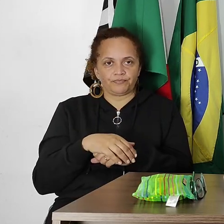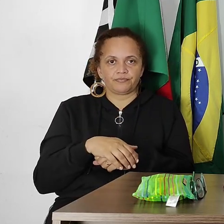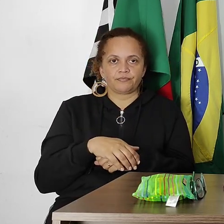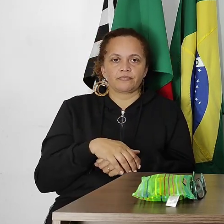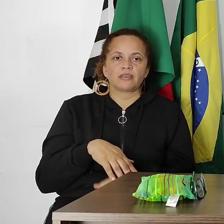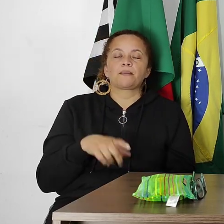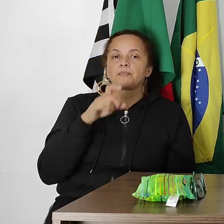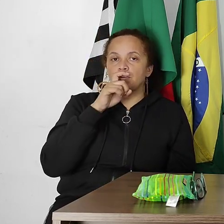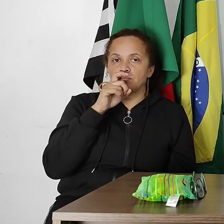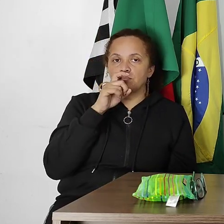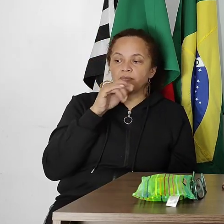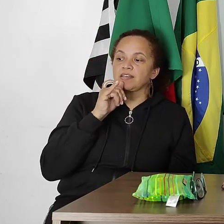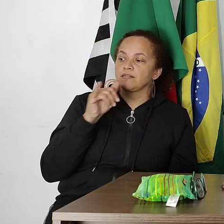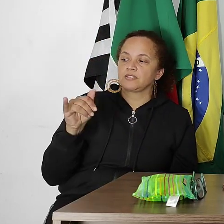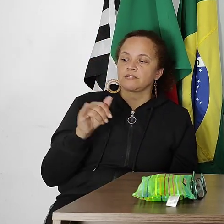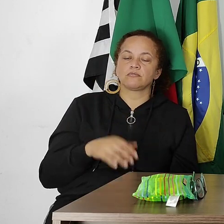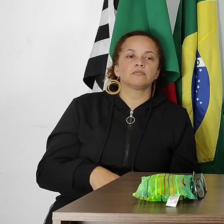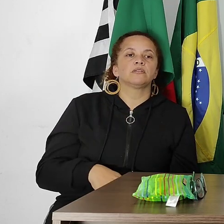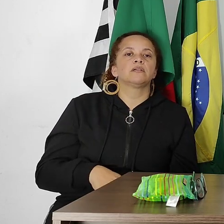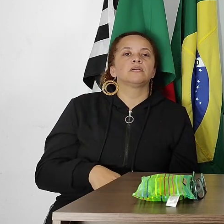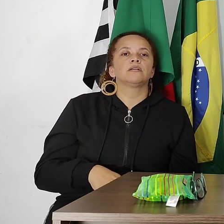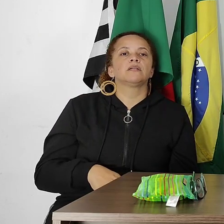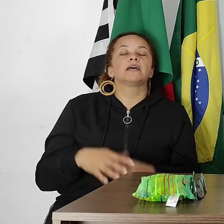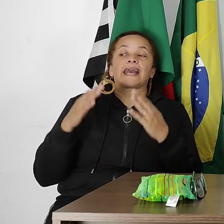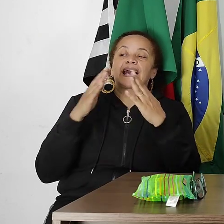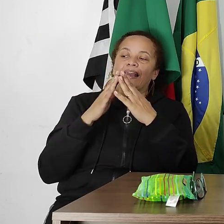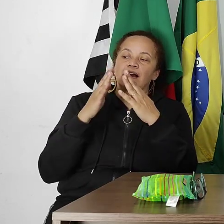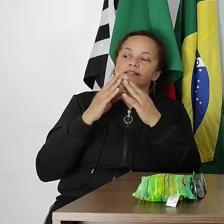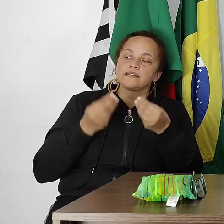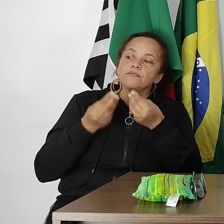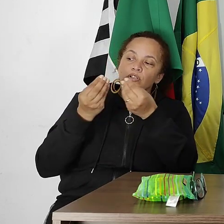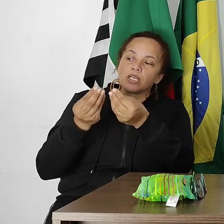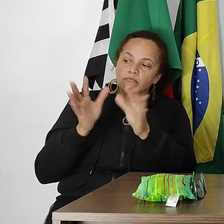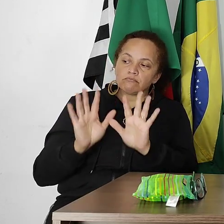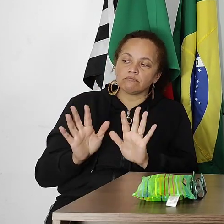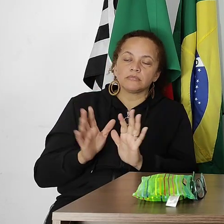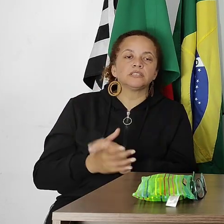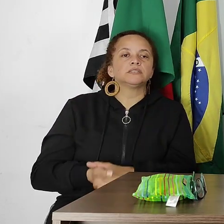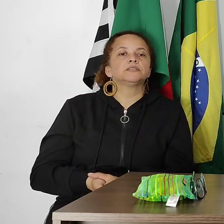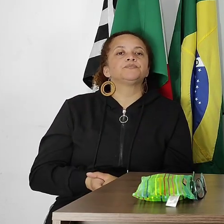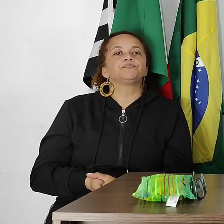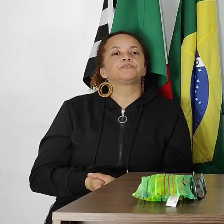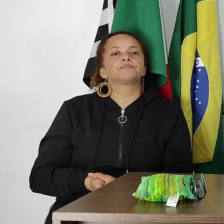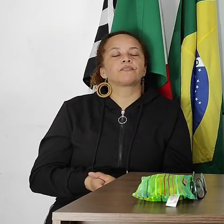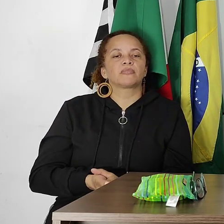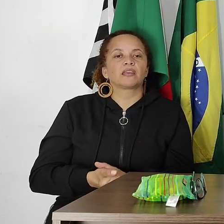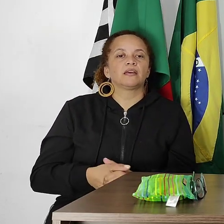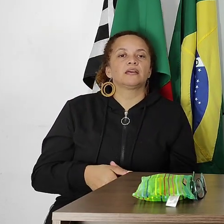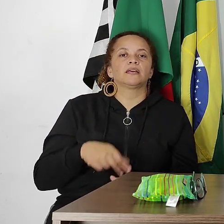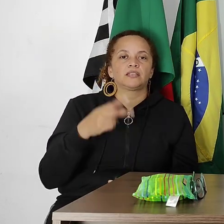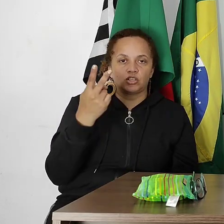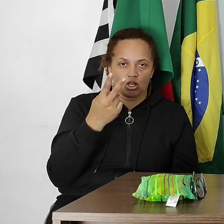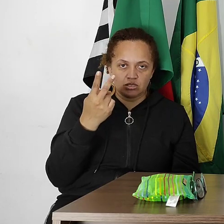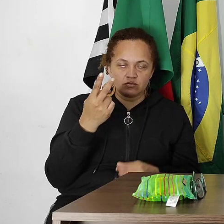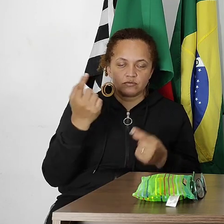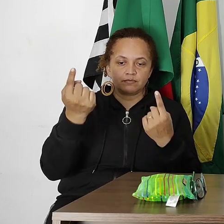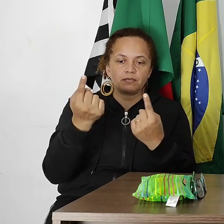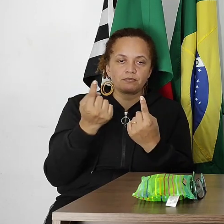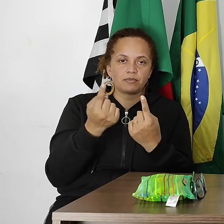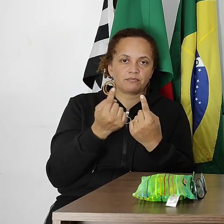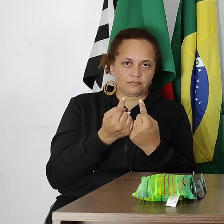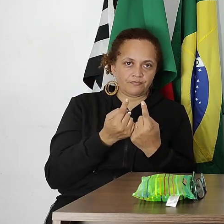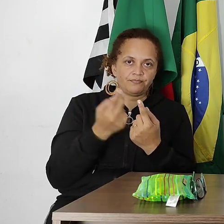casa para vocês, mas chama ele lá. Aí meu pai chamou, né, a gente estava conversando lá na sala, na cozinha, perdão, e a